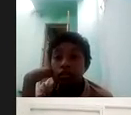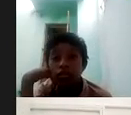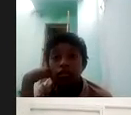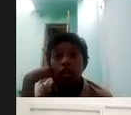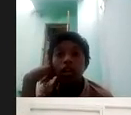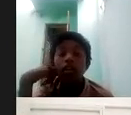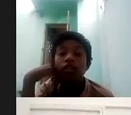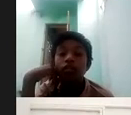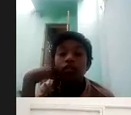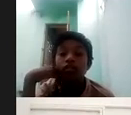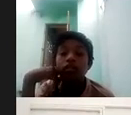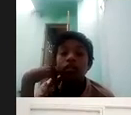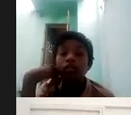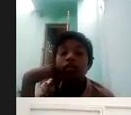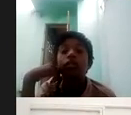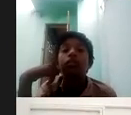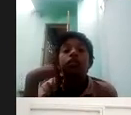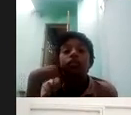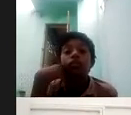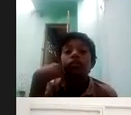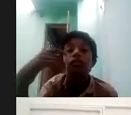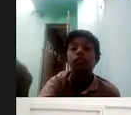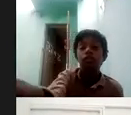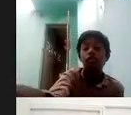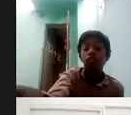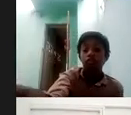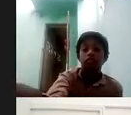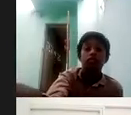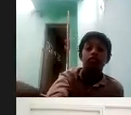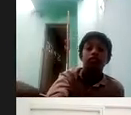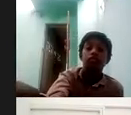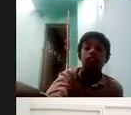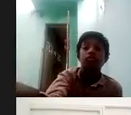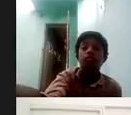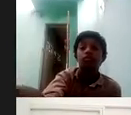ఒకటి కంటే ఎక్కువగా ఉన్న సర్కిల్స్ నా? ఒకటి ఒకటి కంటే ఎక్కువ ఉండే సర్కిల్స్. ఎక్కడెక్కడ ఉన్నాయి?